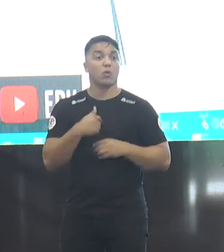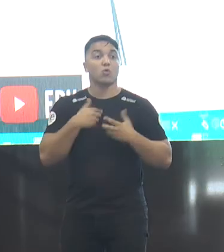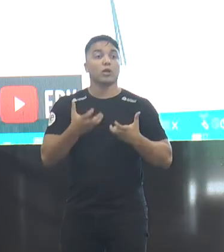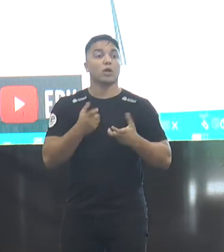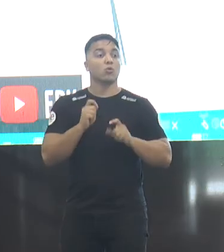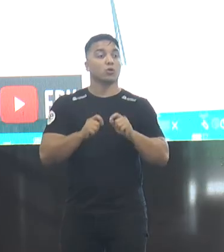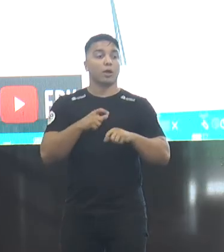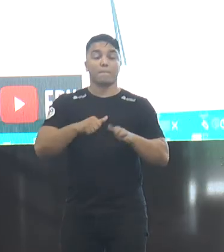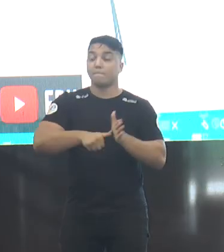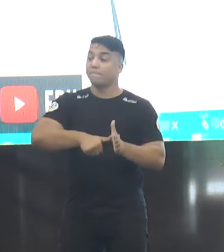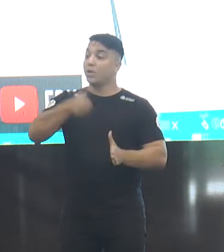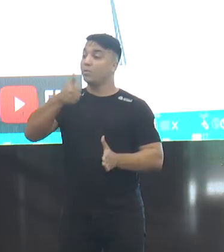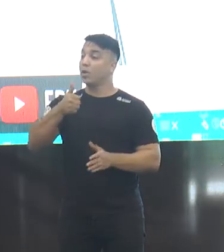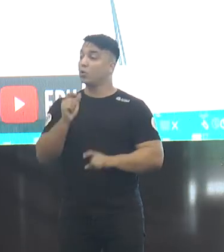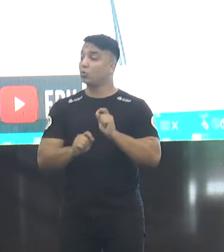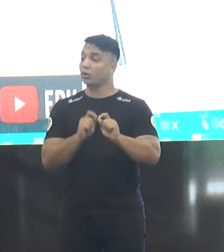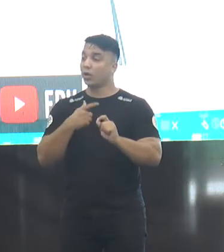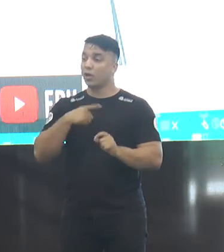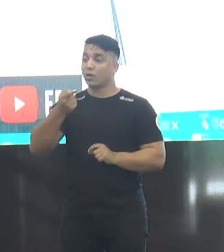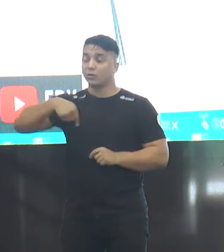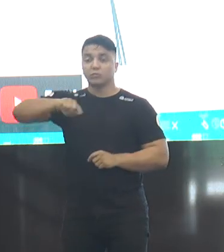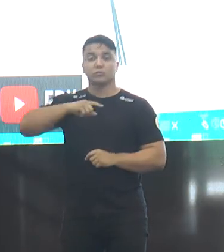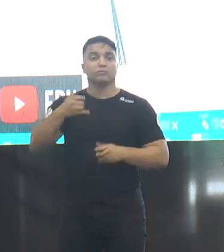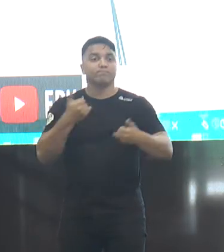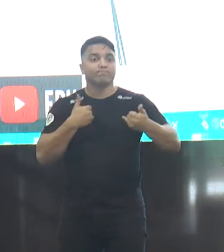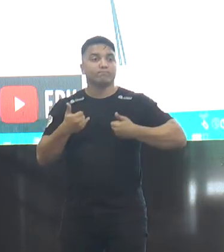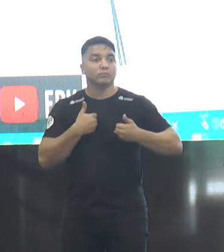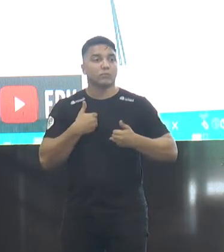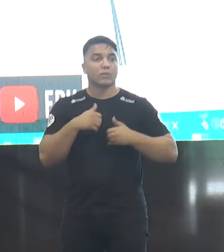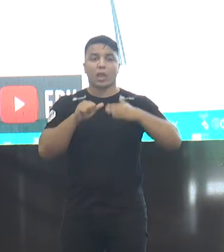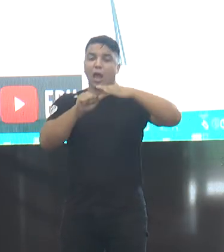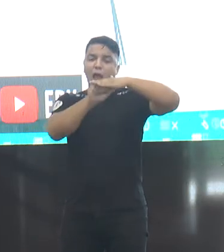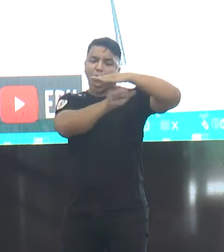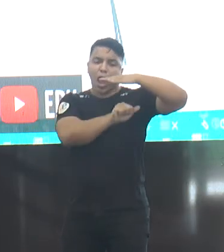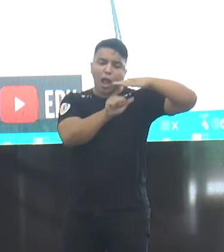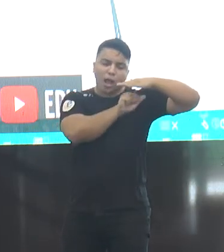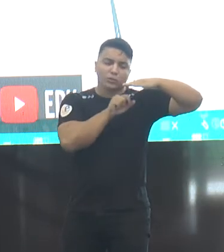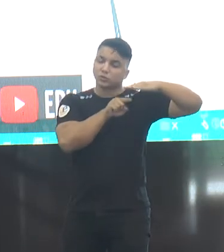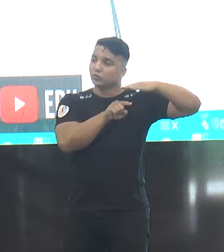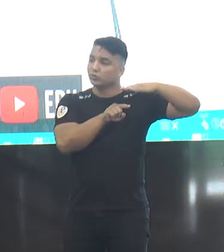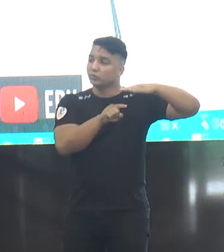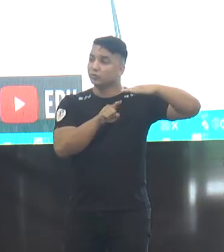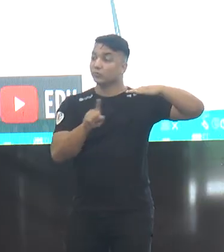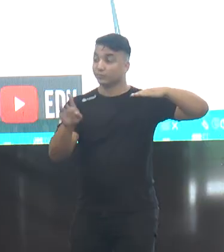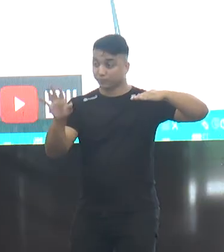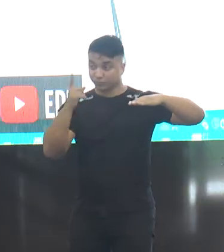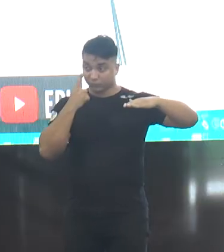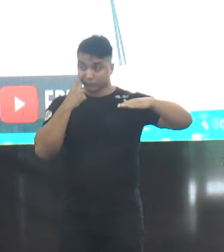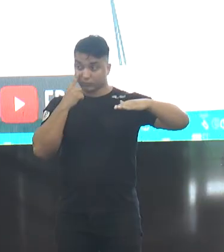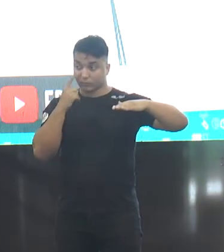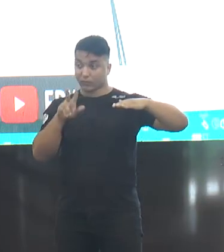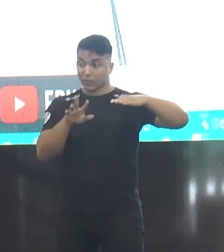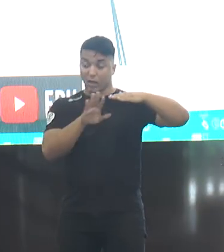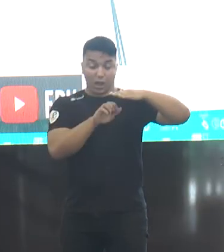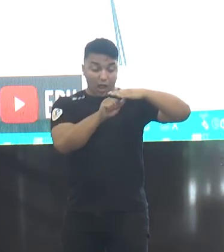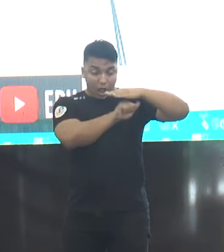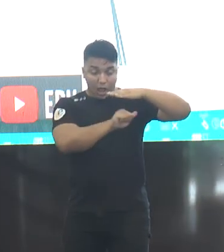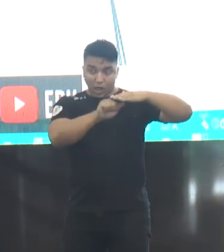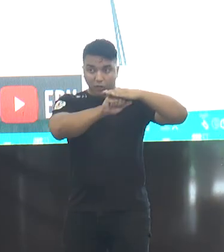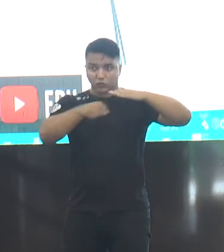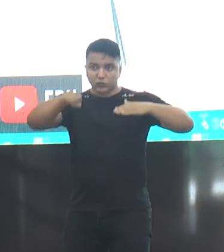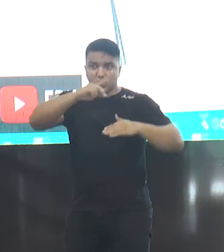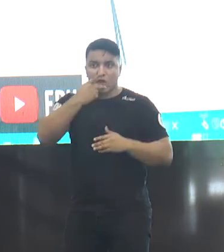queria, primeira coisa, ouvir algumas coisas. Ácido. Agora, por favor, quanto mais vocês